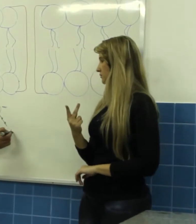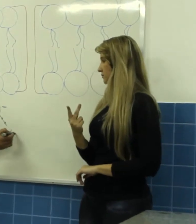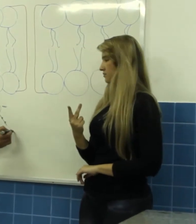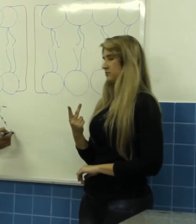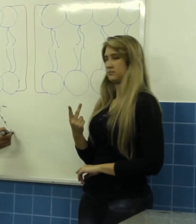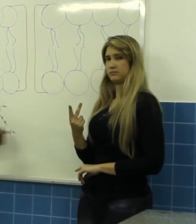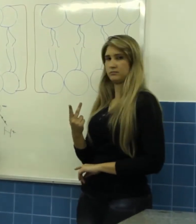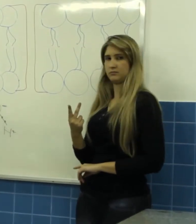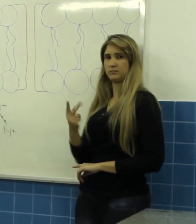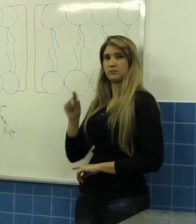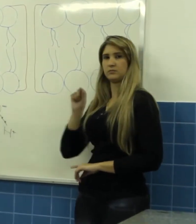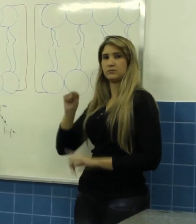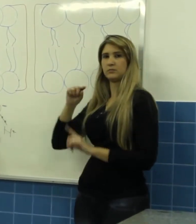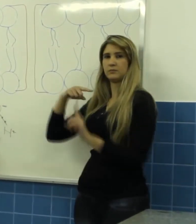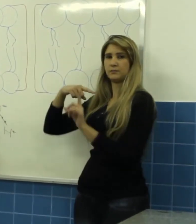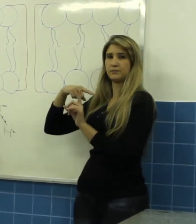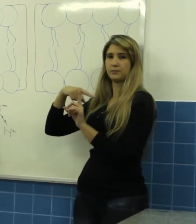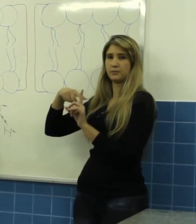há